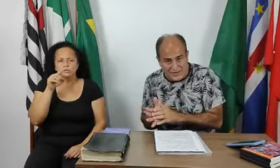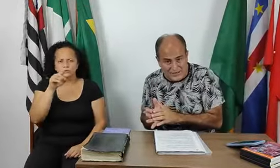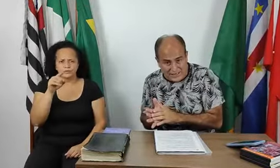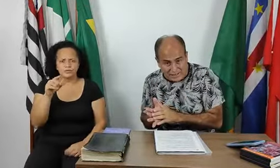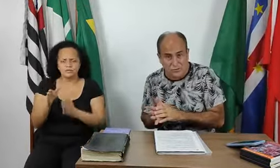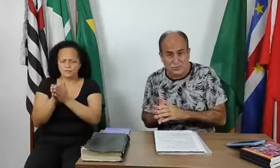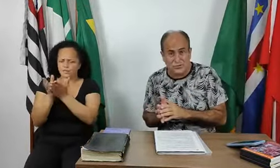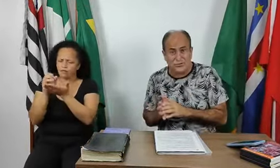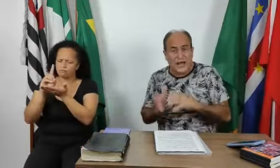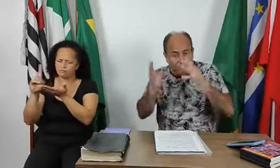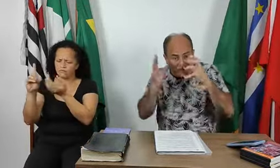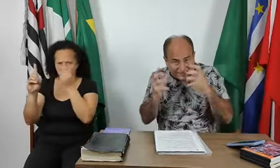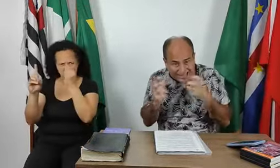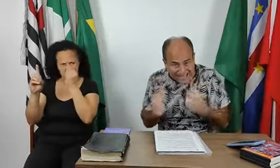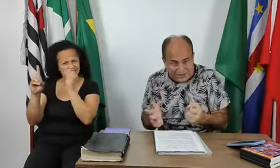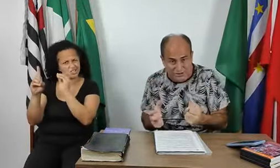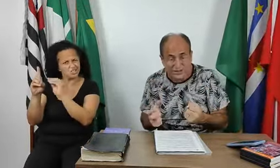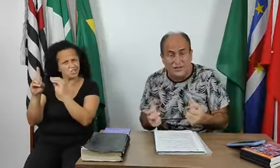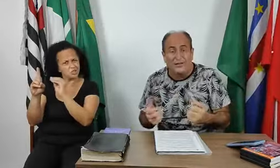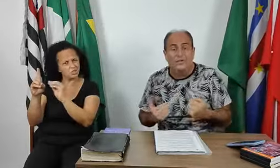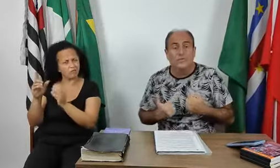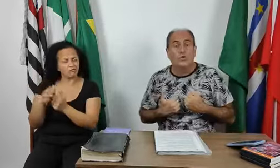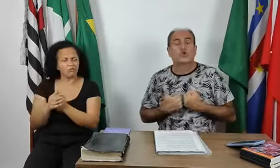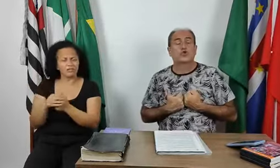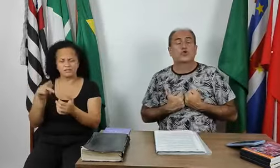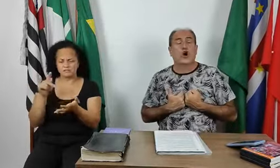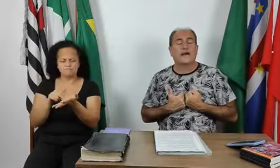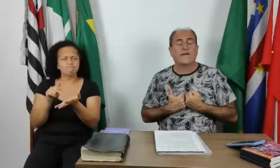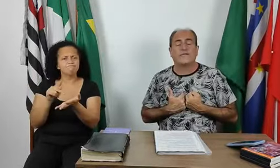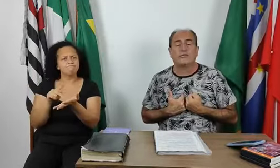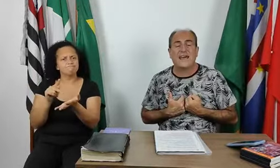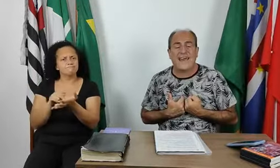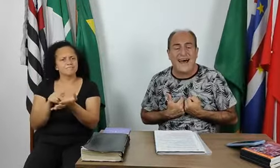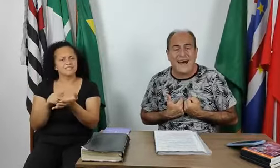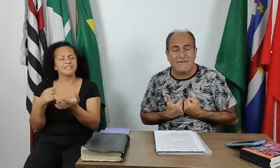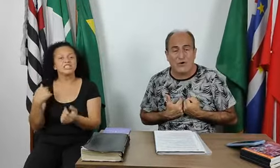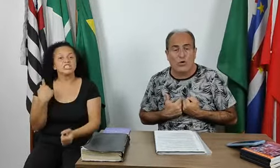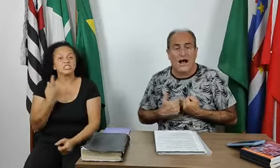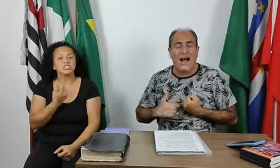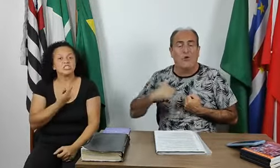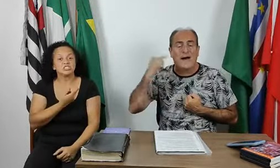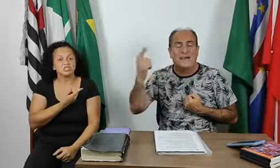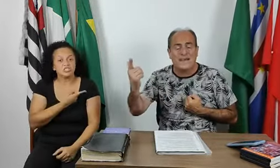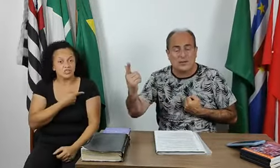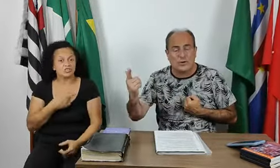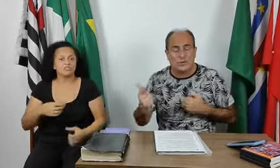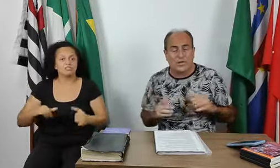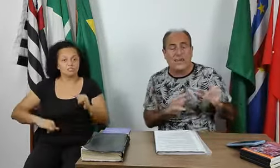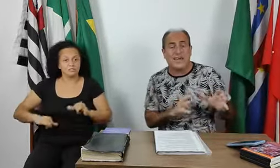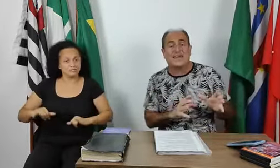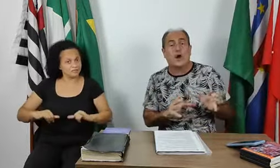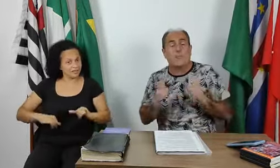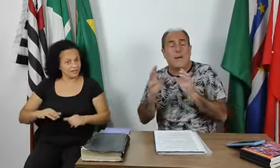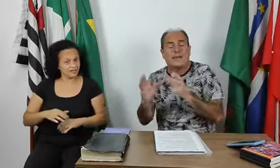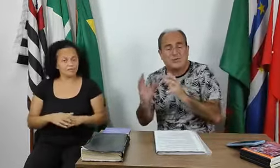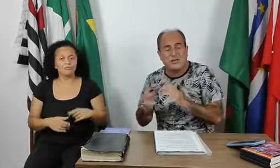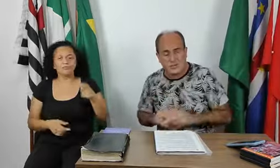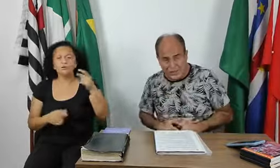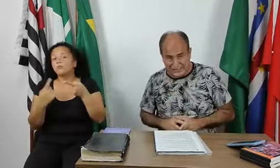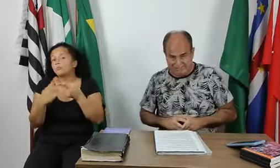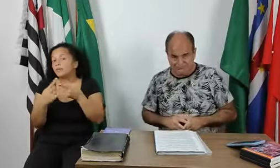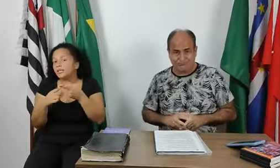palavra de Deus, da verdade, nos torna vulnerável ao maligno, porque ele é o pai